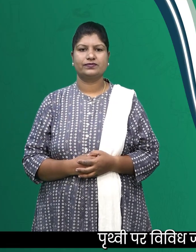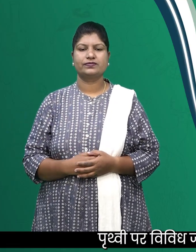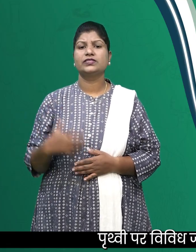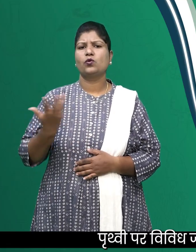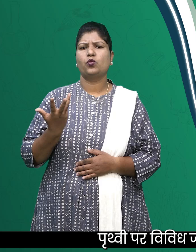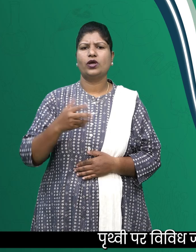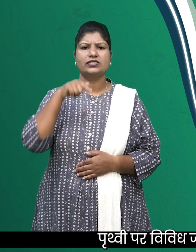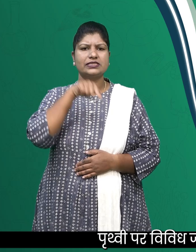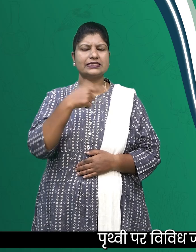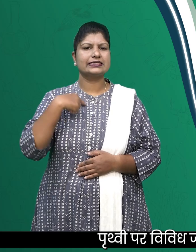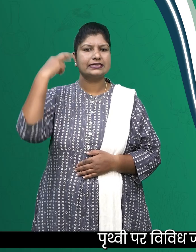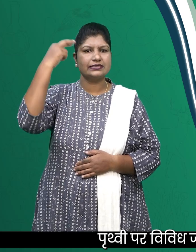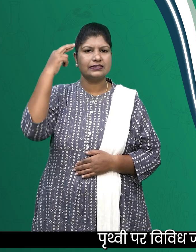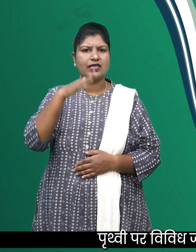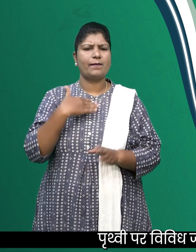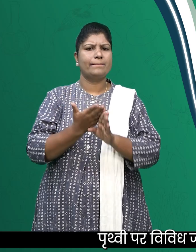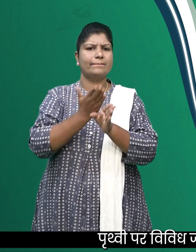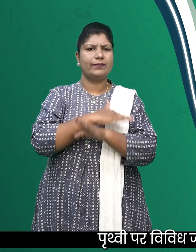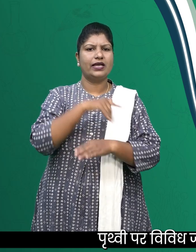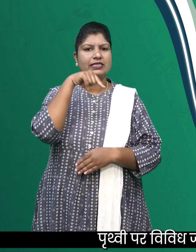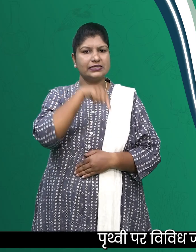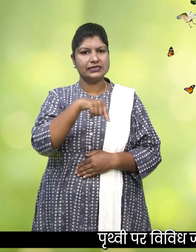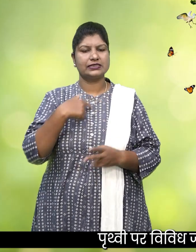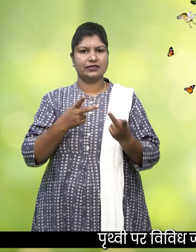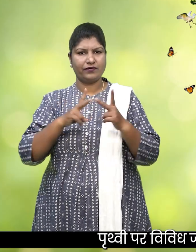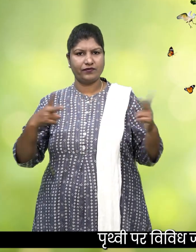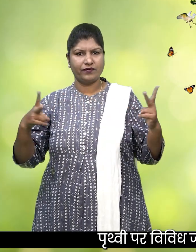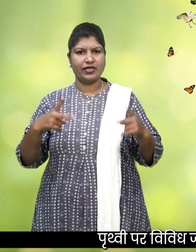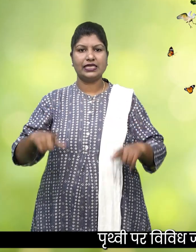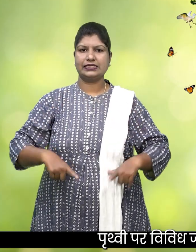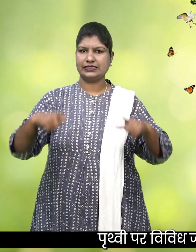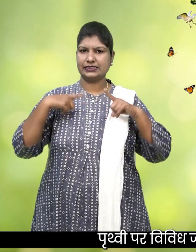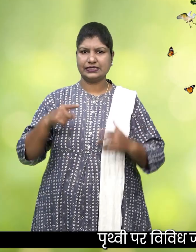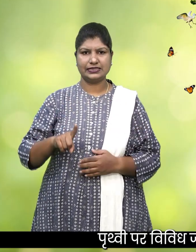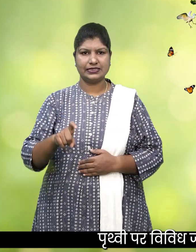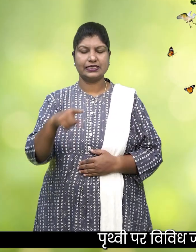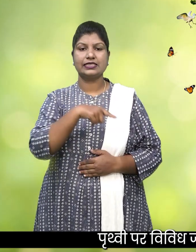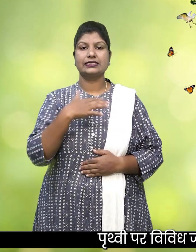पृथ्वी पर विविध जीवों के अस्तित्व के पीछे क्या कारण है?